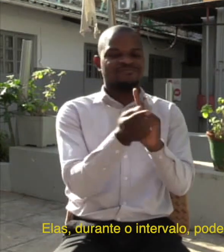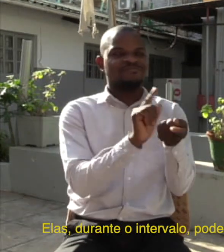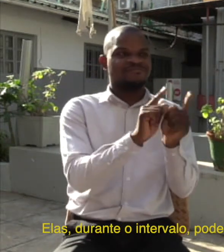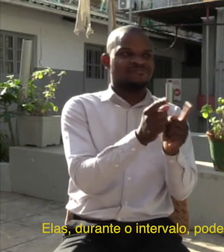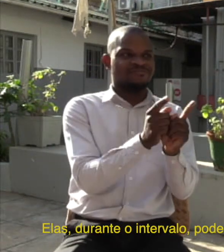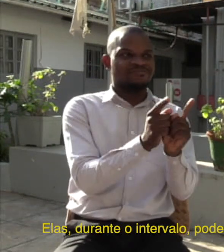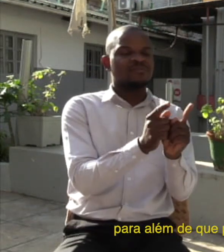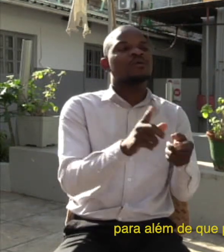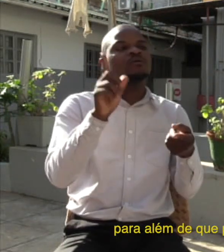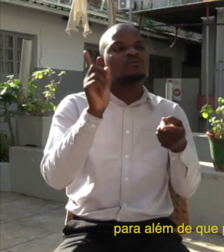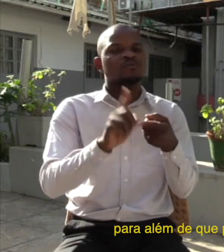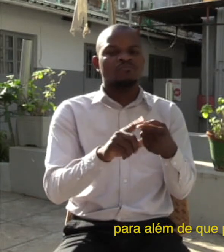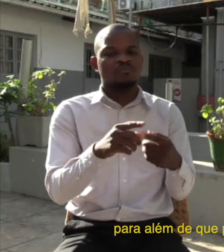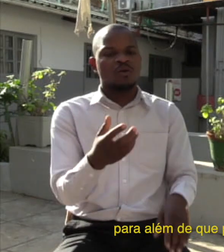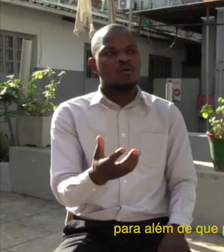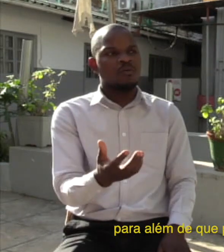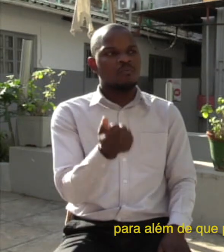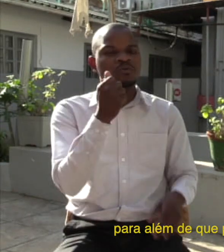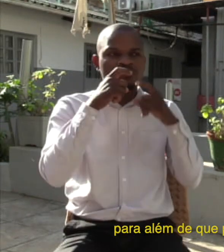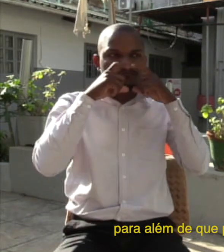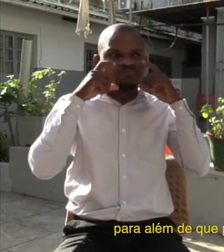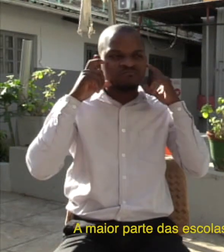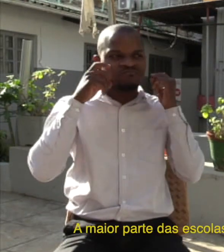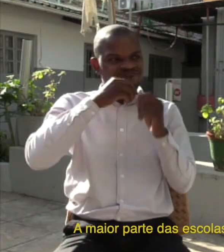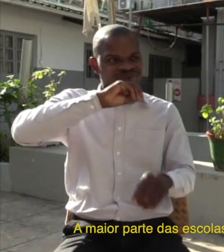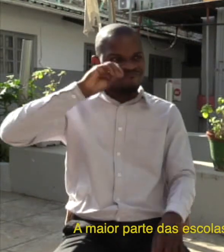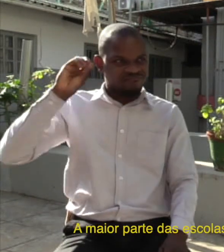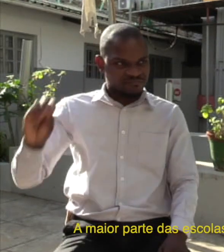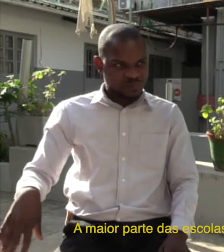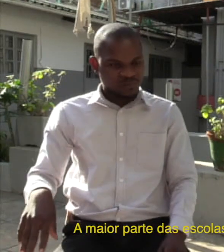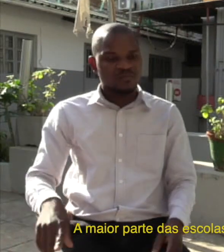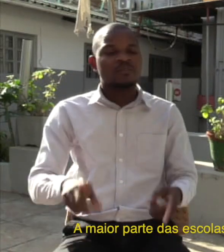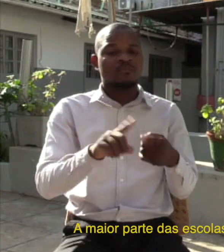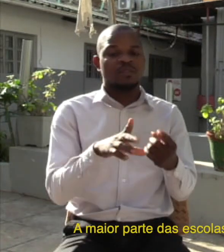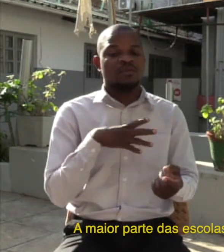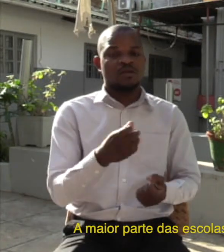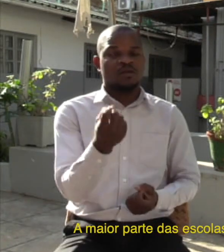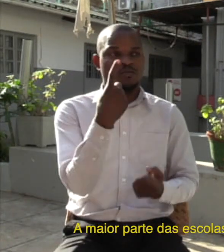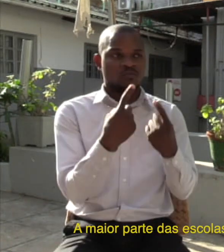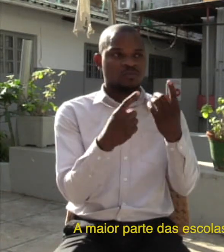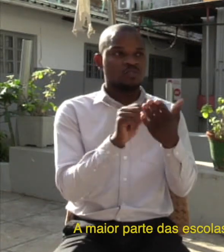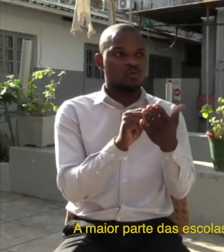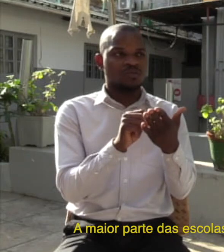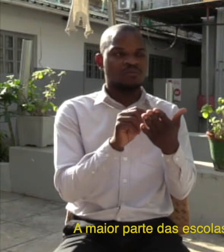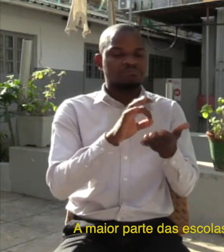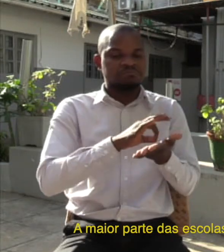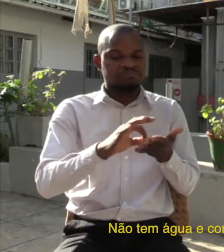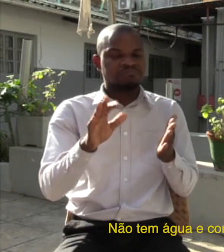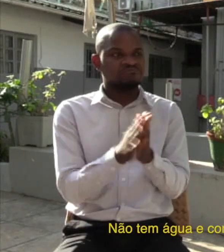Para além de que podem tirar as máscaras, a maior parte das escolas não têm condições de higiene, não têm água